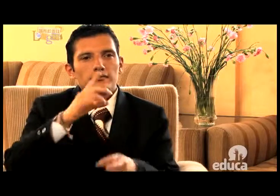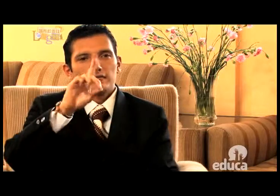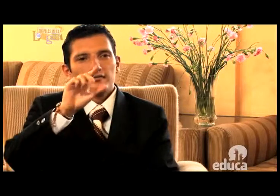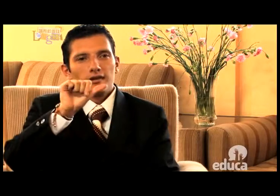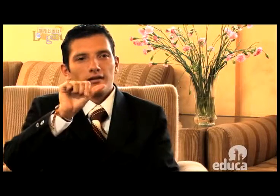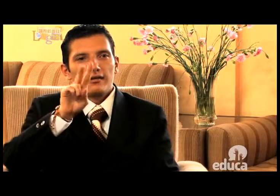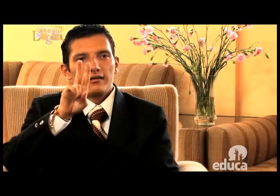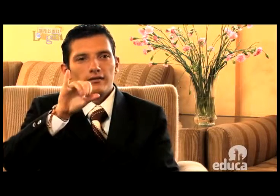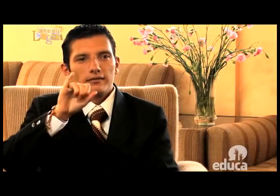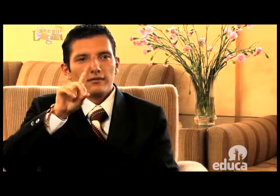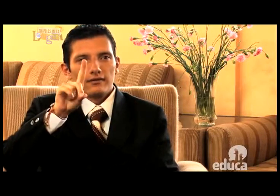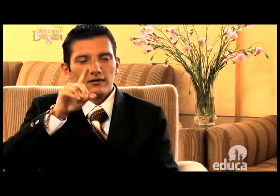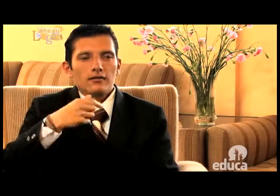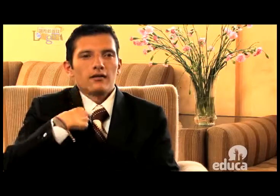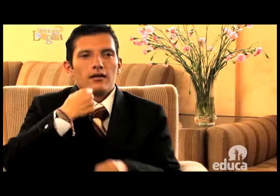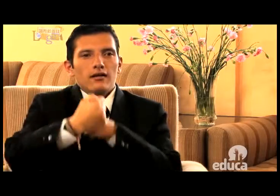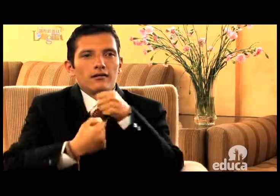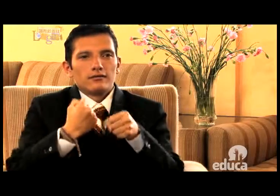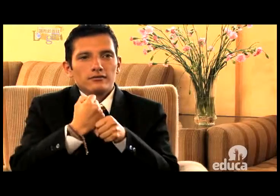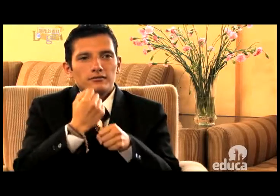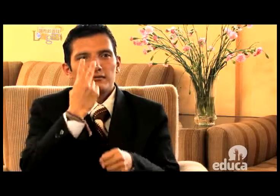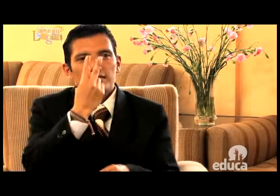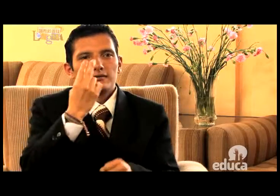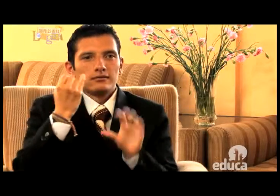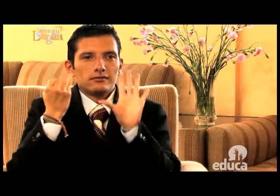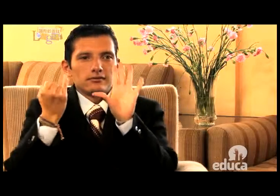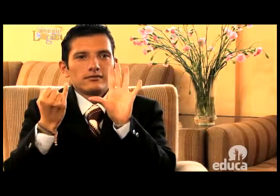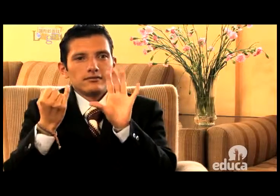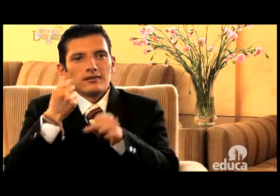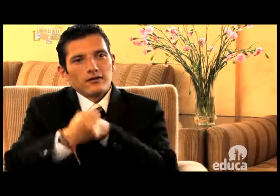Mi nombre es David. Tengo 26 años.